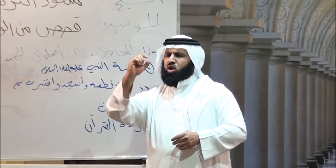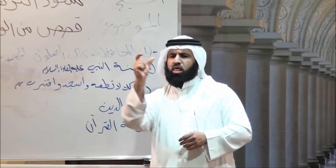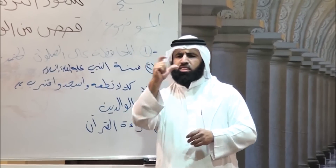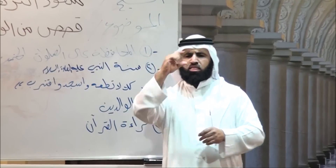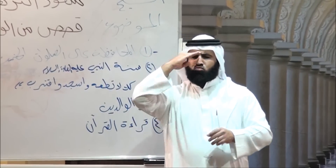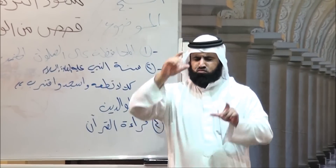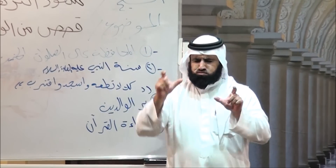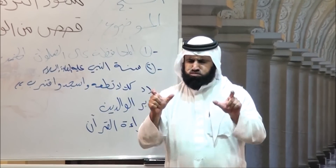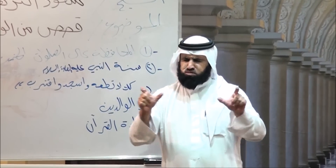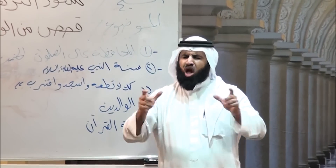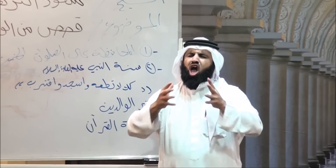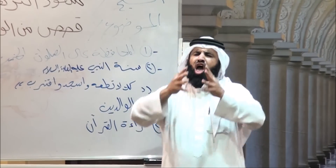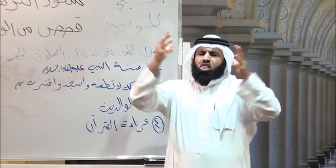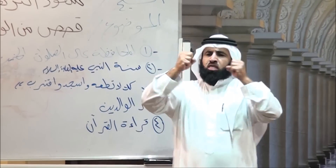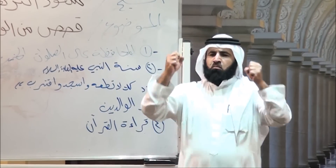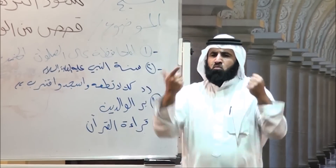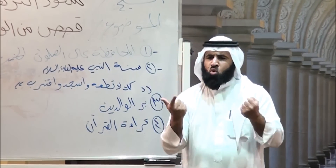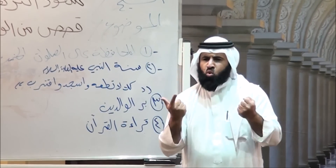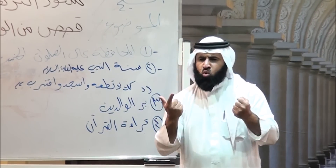الله عز وجل؟